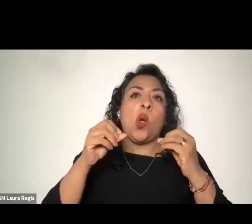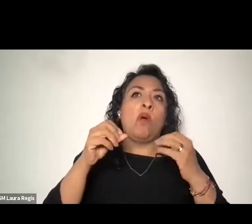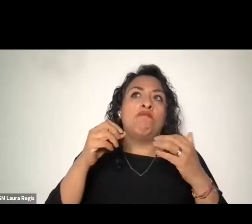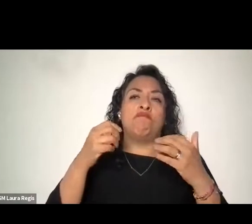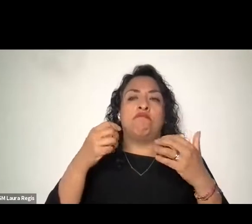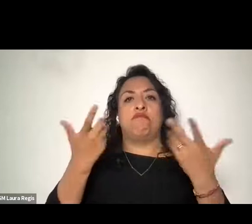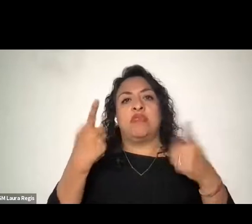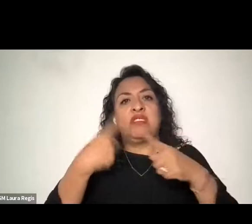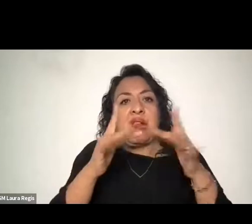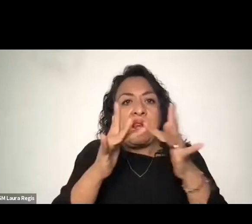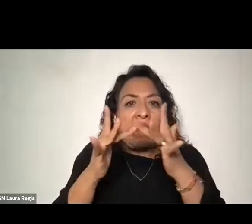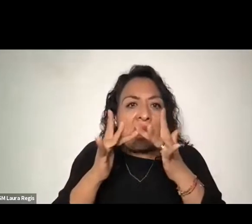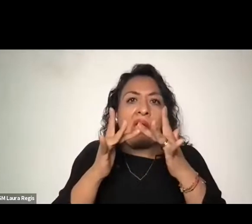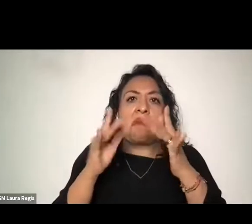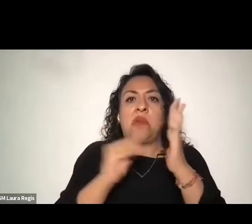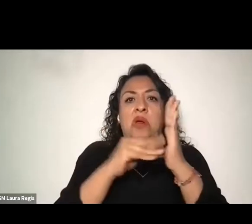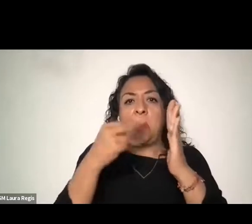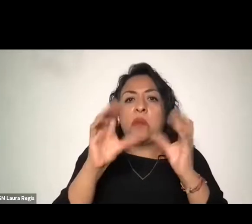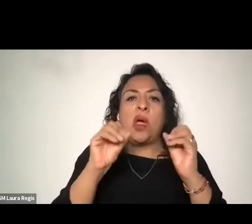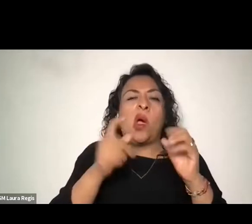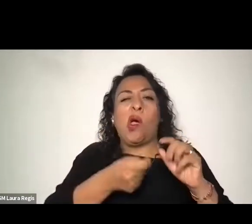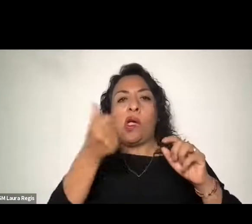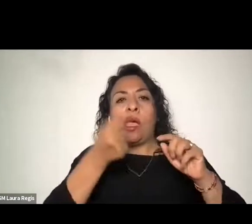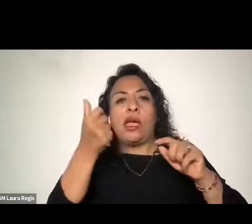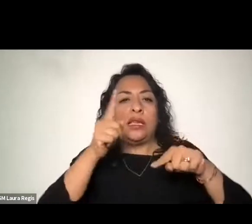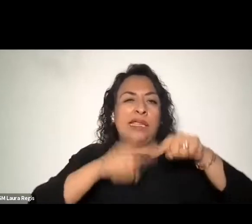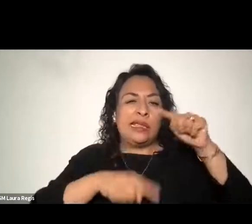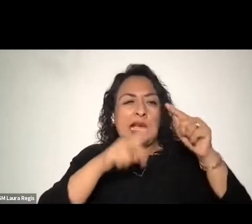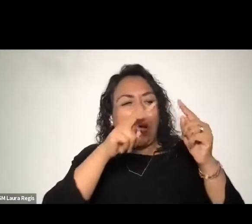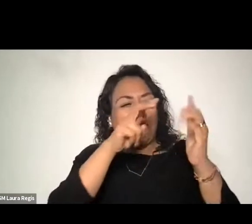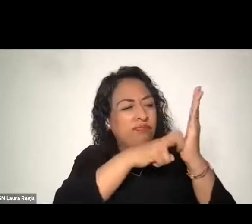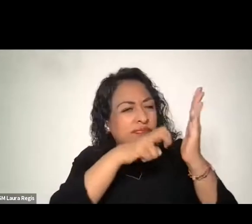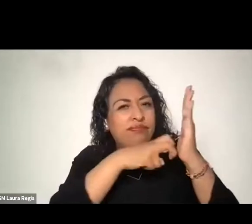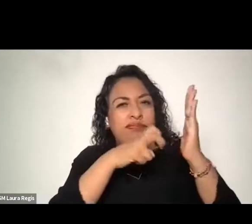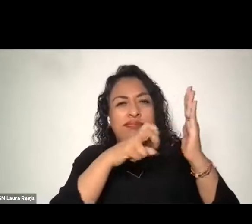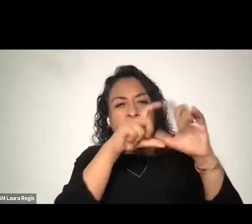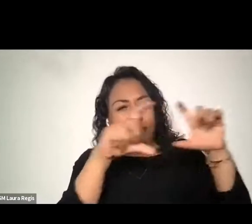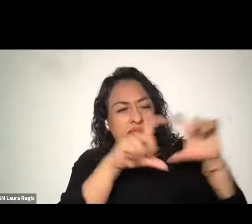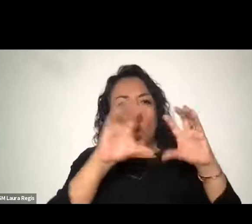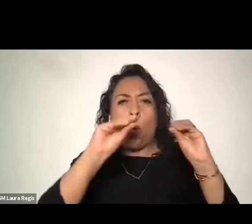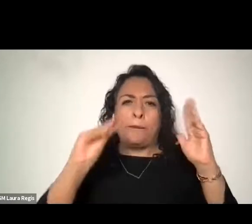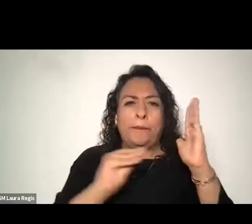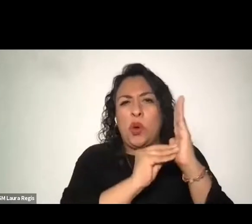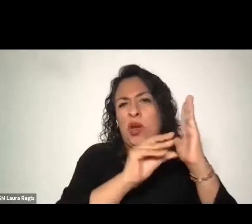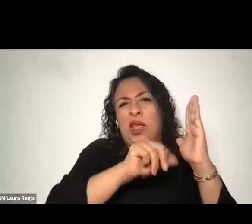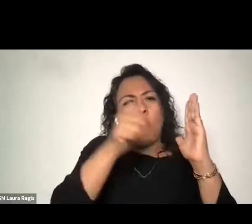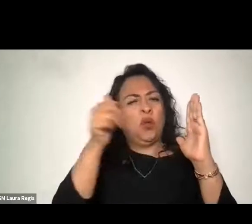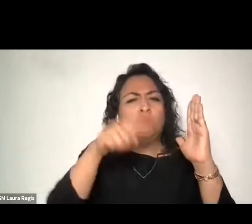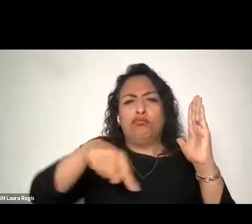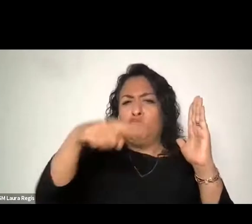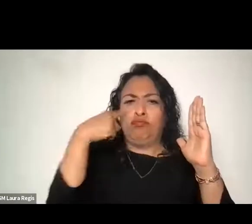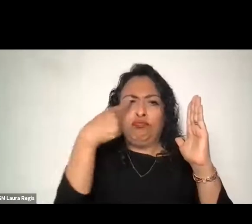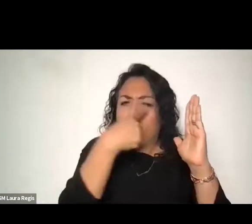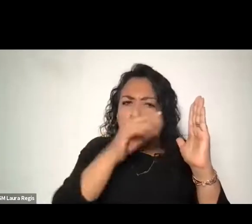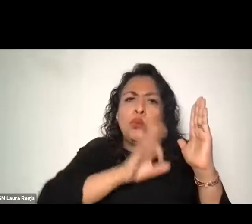hacer. Si quieren quitarle parte del contenido y de los argumentos o agregarle otro, lo puedan hacer.